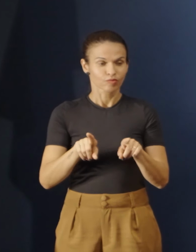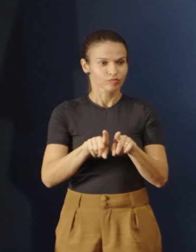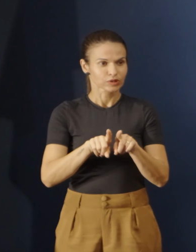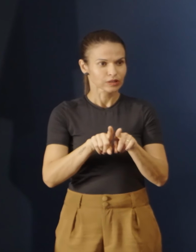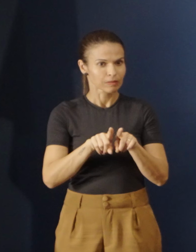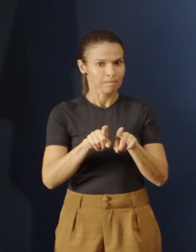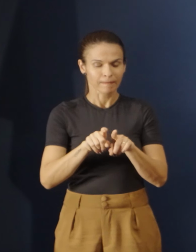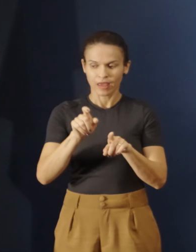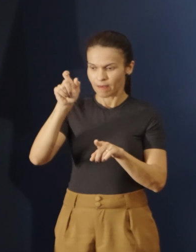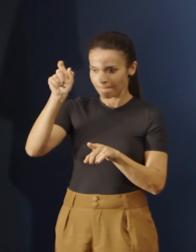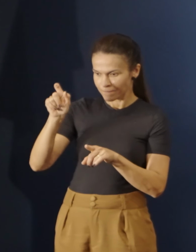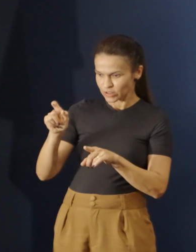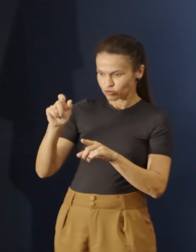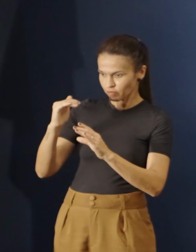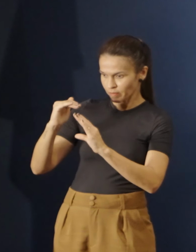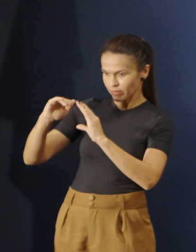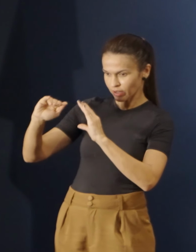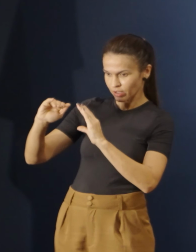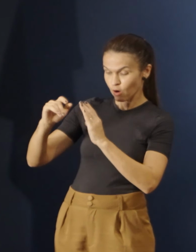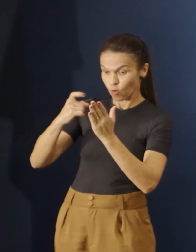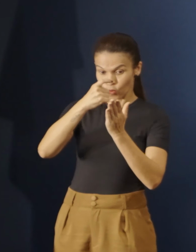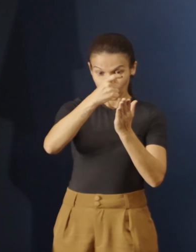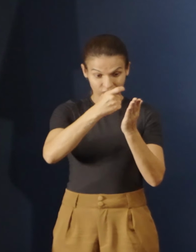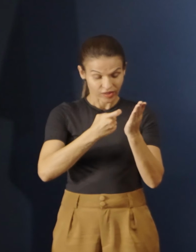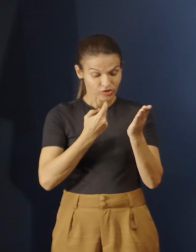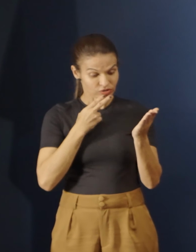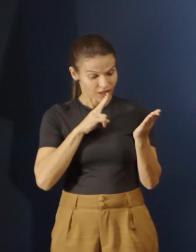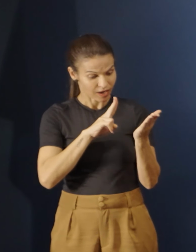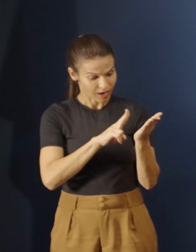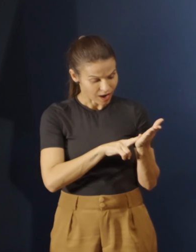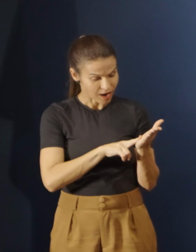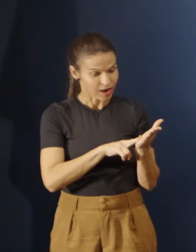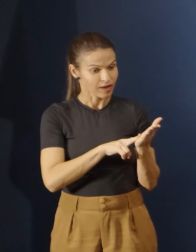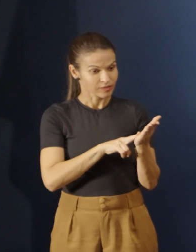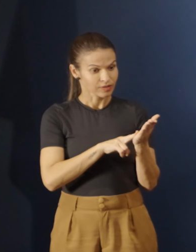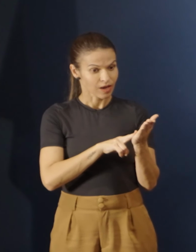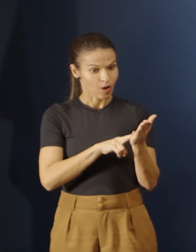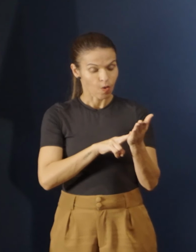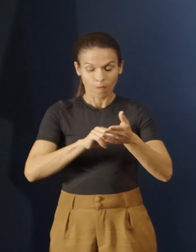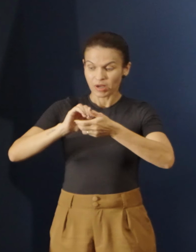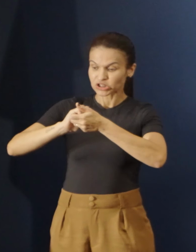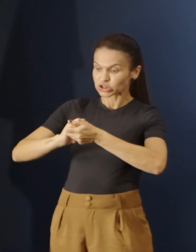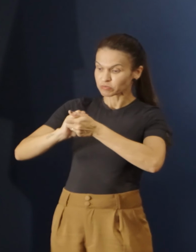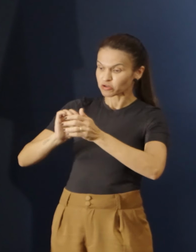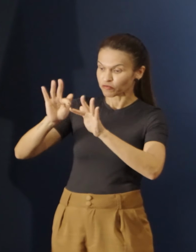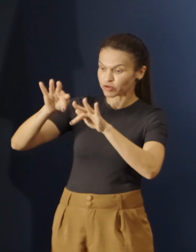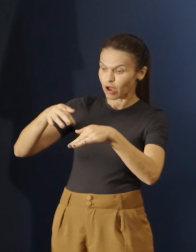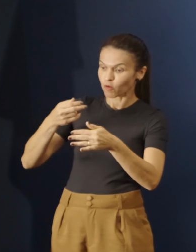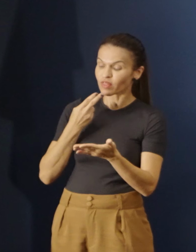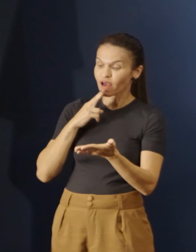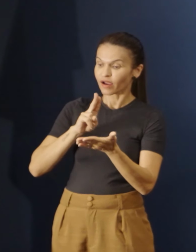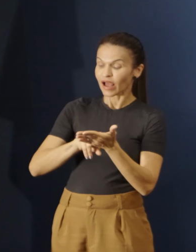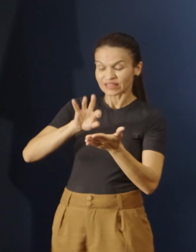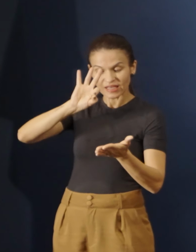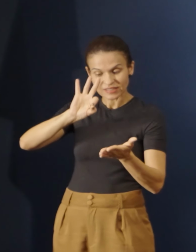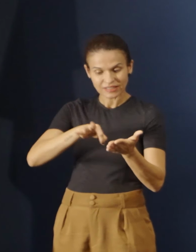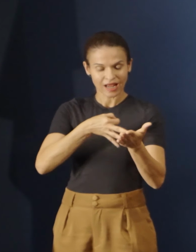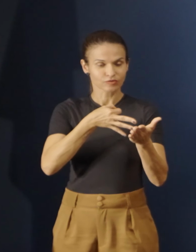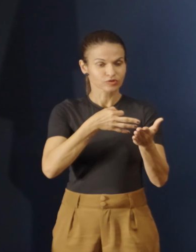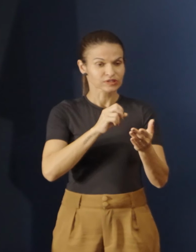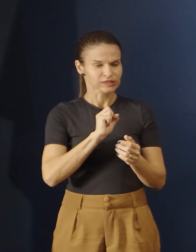vocativo, destinatário. O texto da carta. Uma despedida no final da carta. E a assinatura. Se